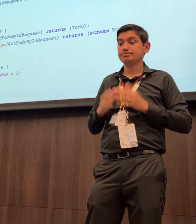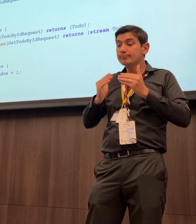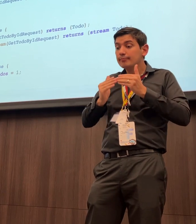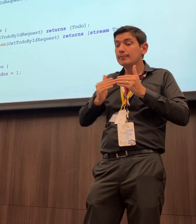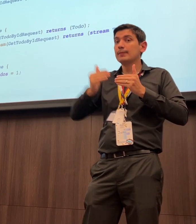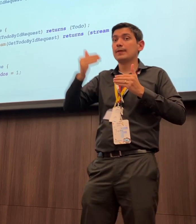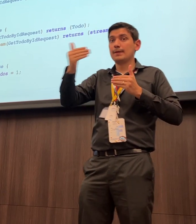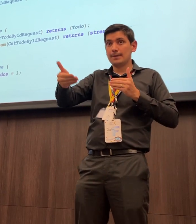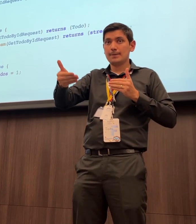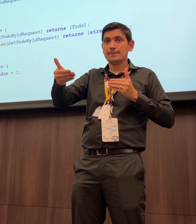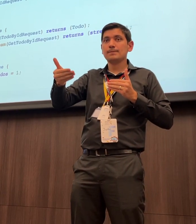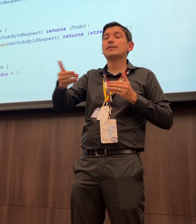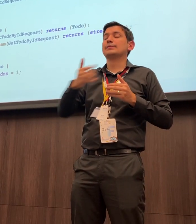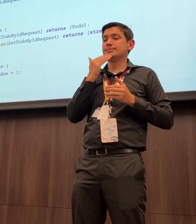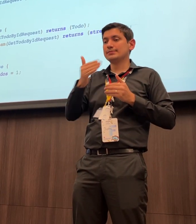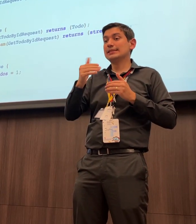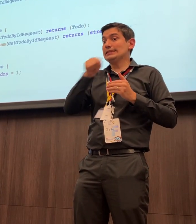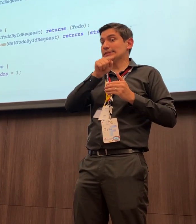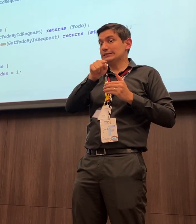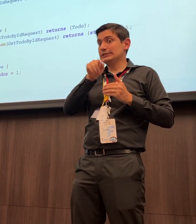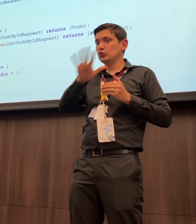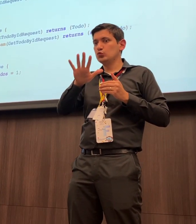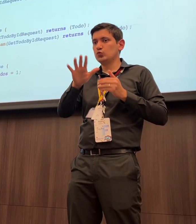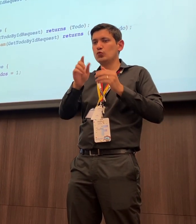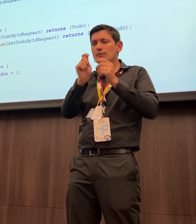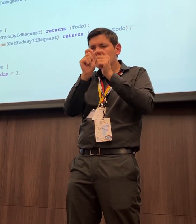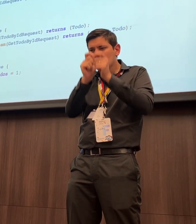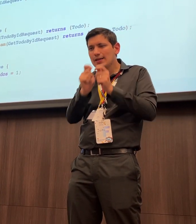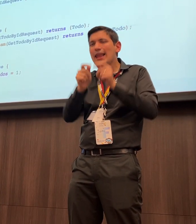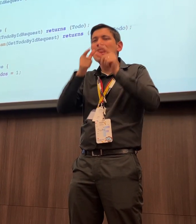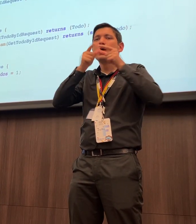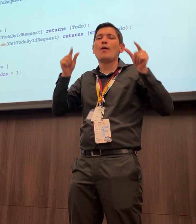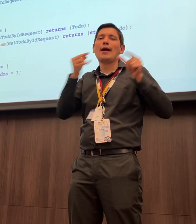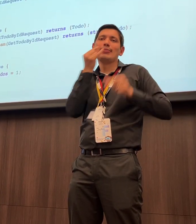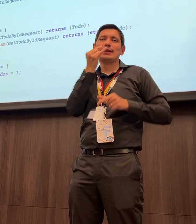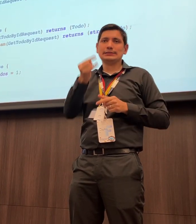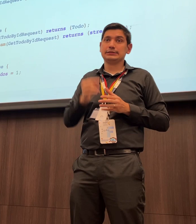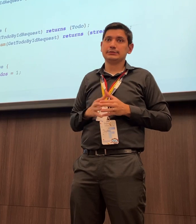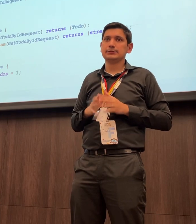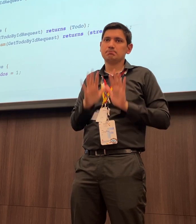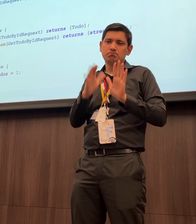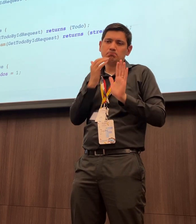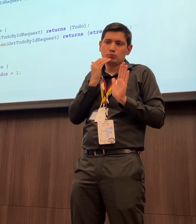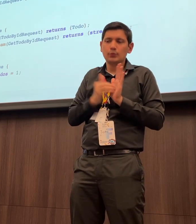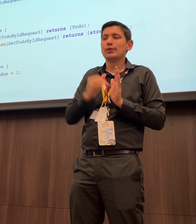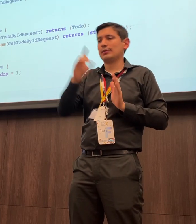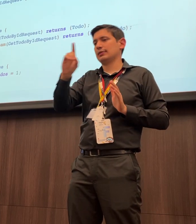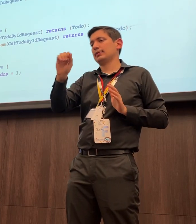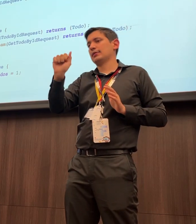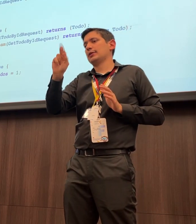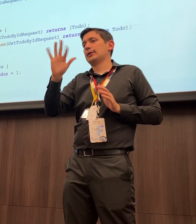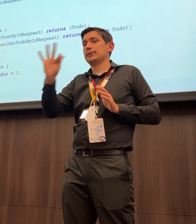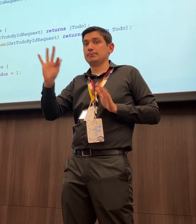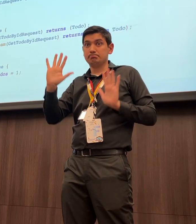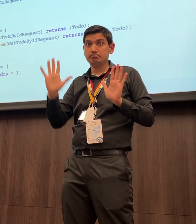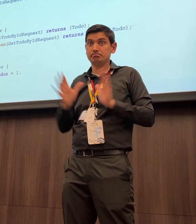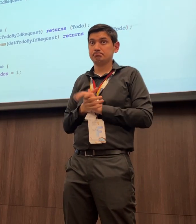posterior sería autogenerar estas definiciones en el lenguaje de interés, que en este caso va a ser Dart, ¿no?